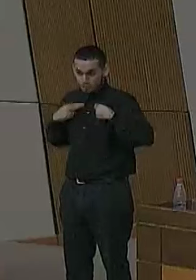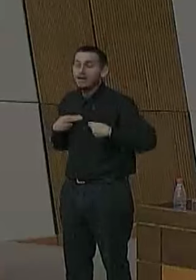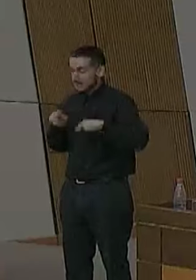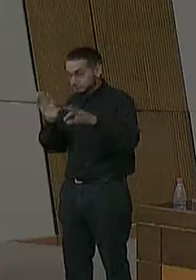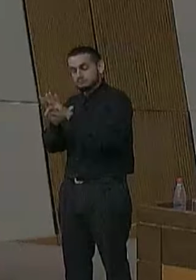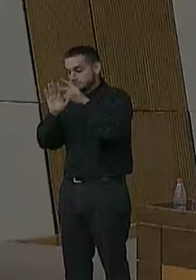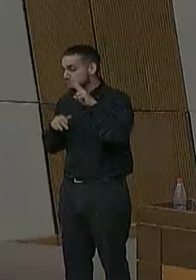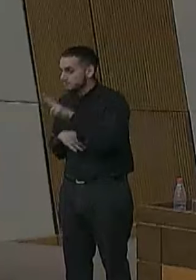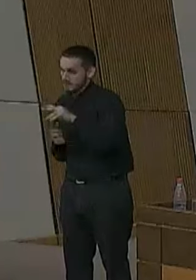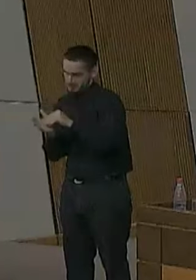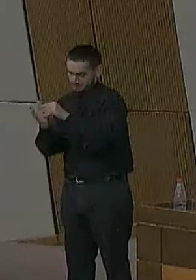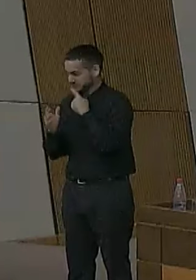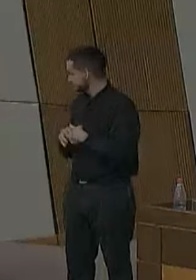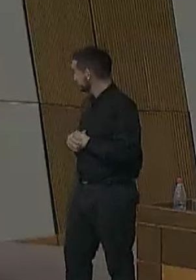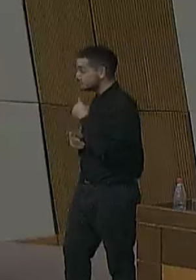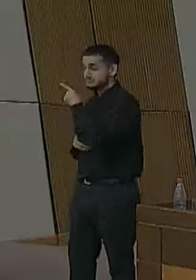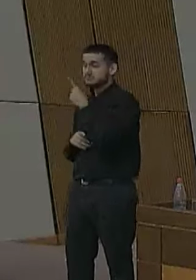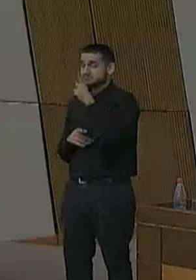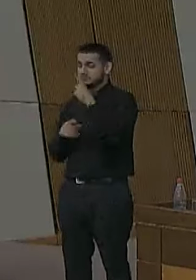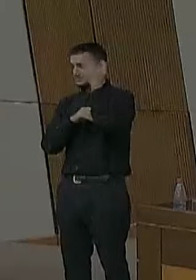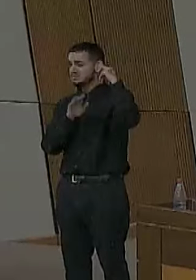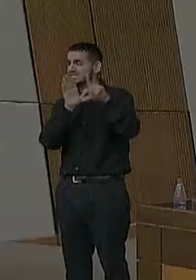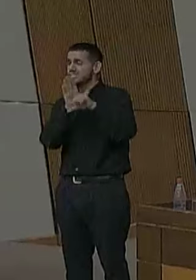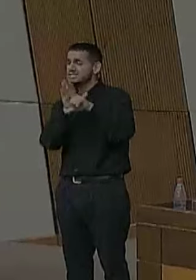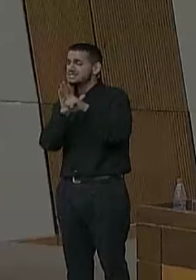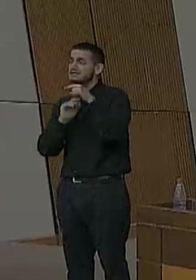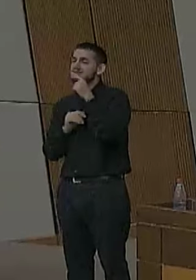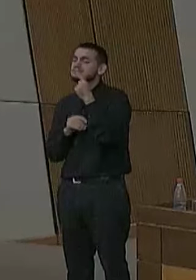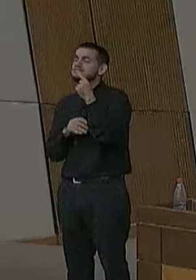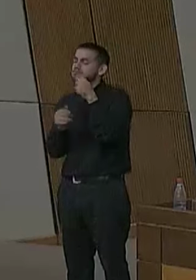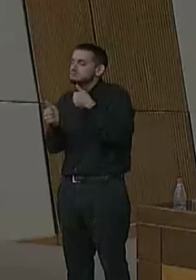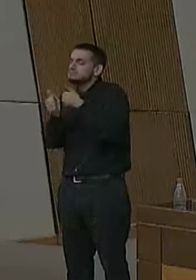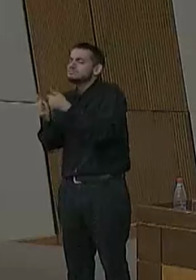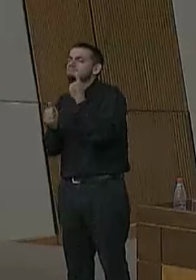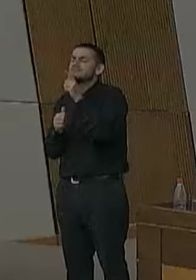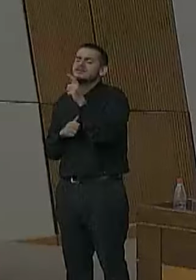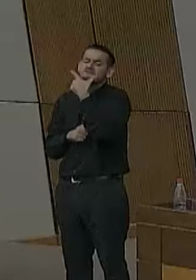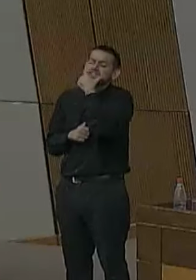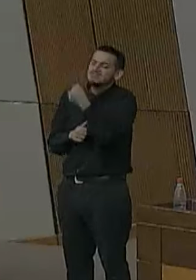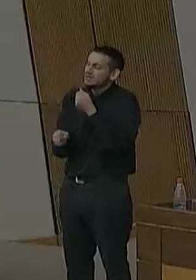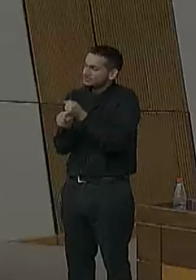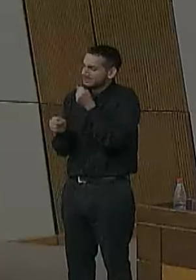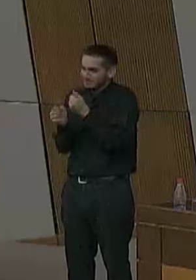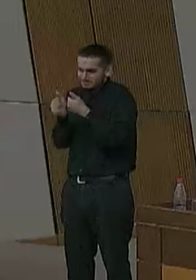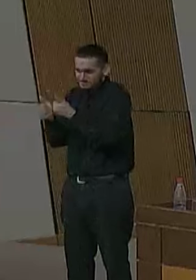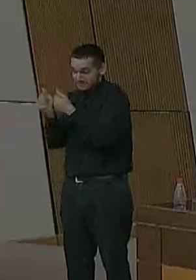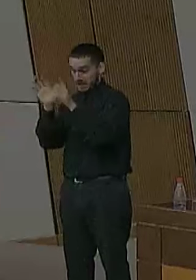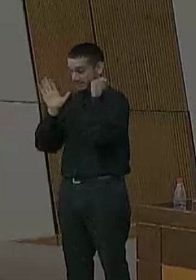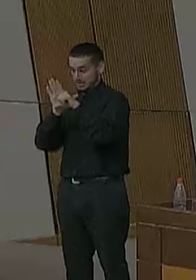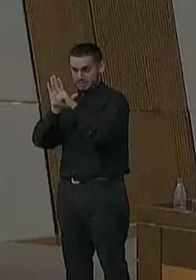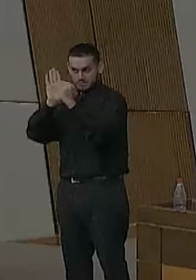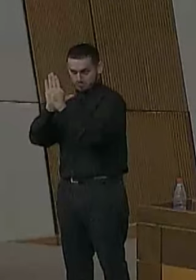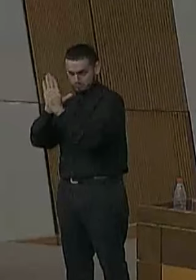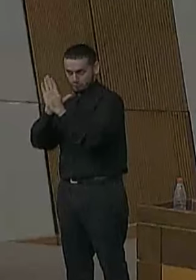contemplar. Algo muy bueno de la anterior ley era que estaba contemplada la figura de un facilitador laboral que acompañe justamente lo que mencionaban